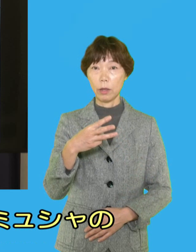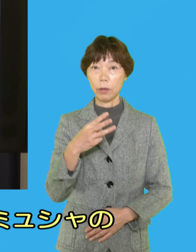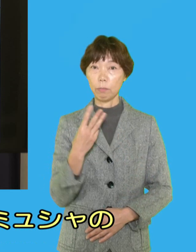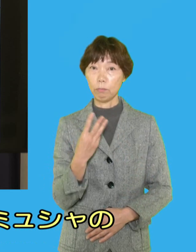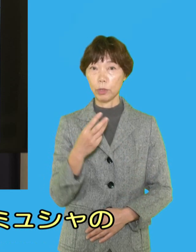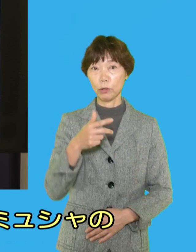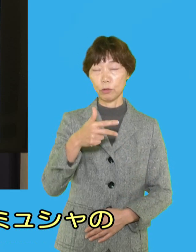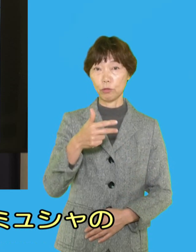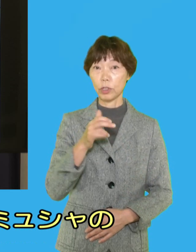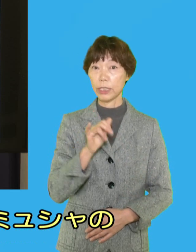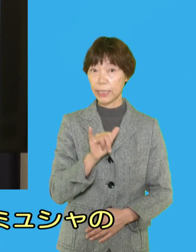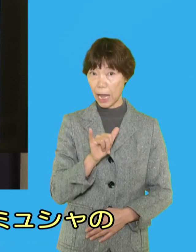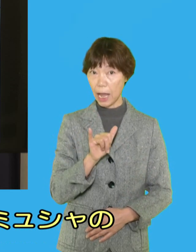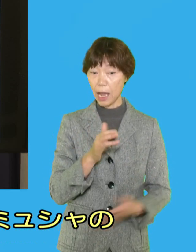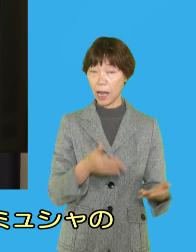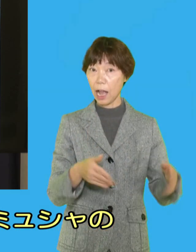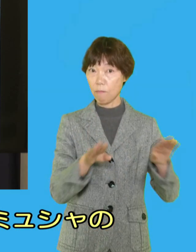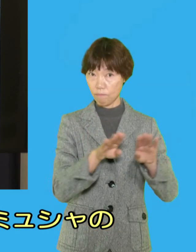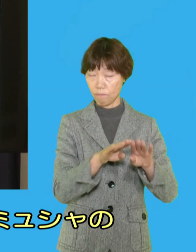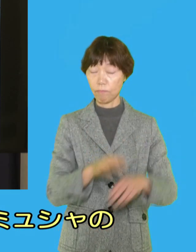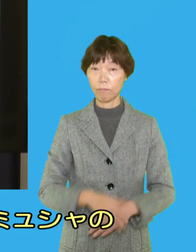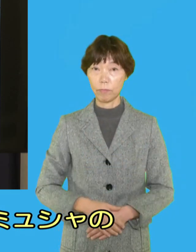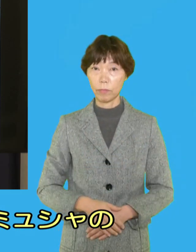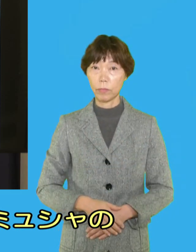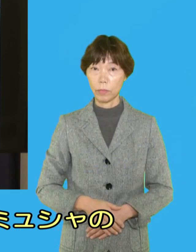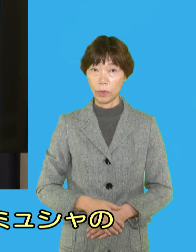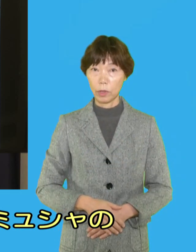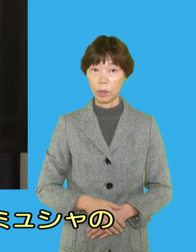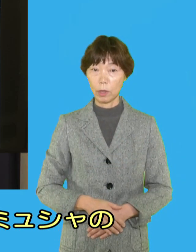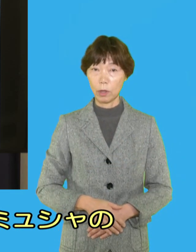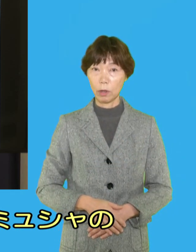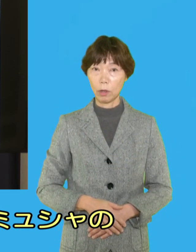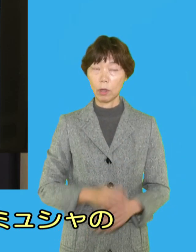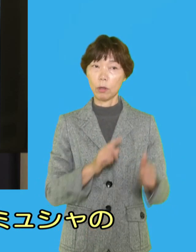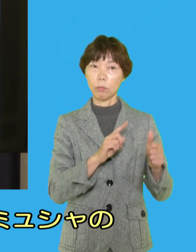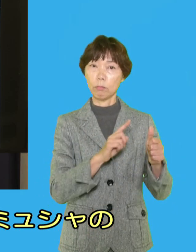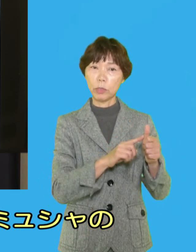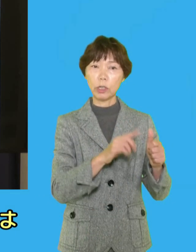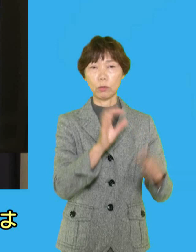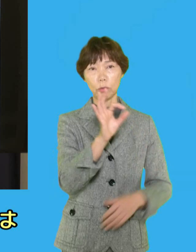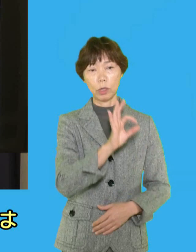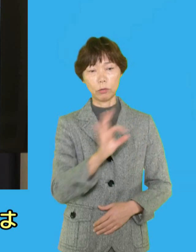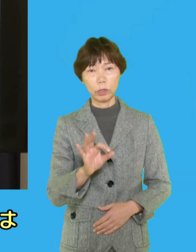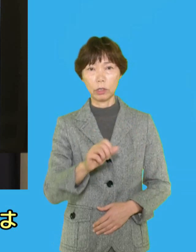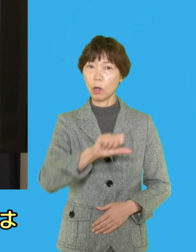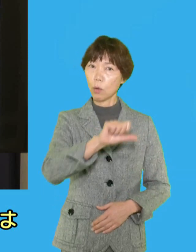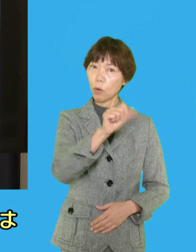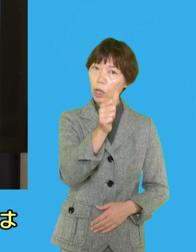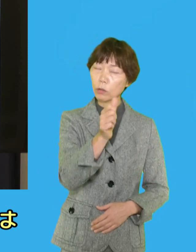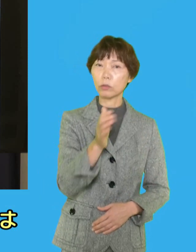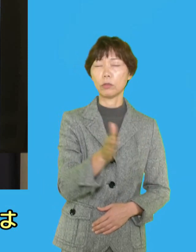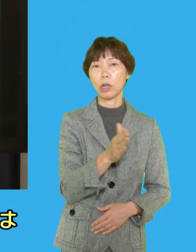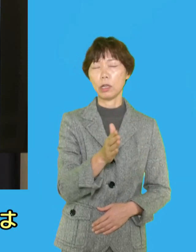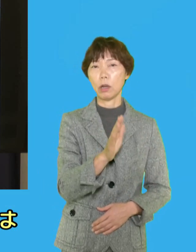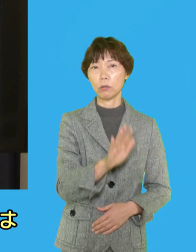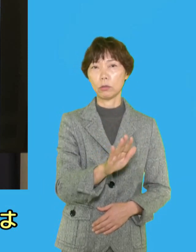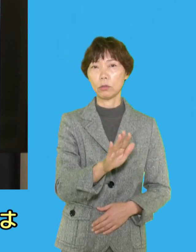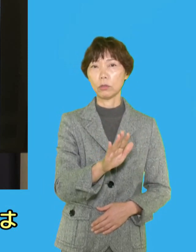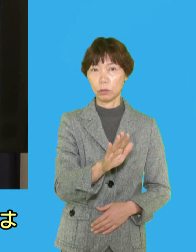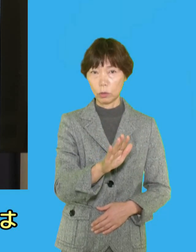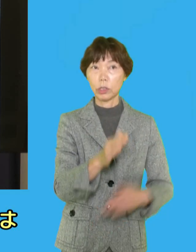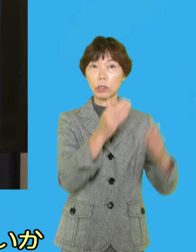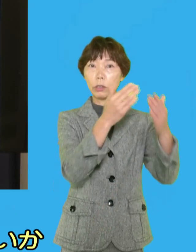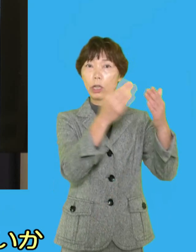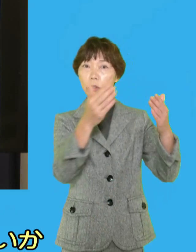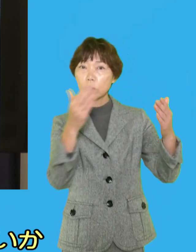あ、500点近くアルフォンス御社の作品がある中で、まあ、展示されているのは80数点ということ